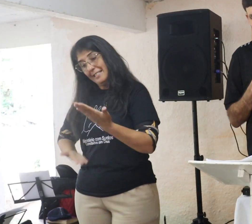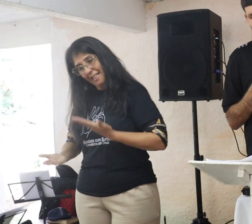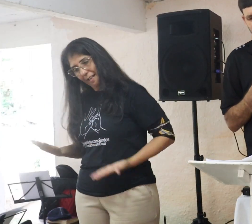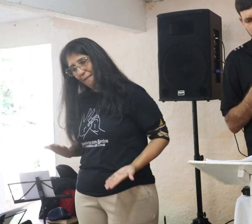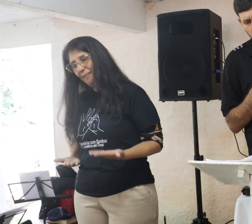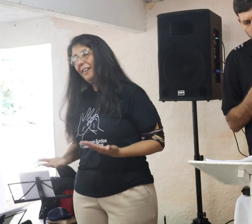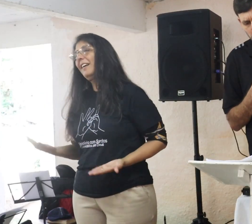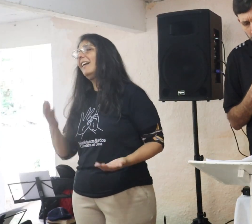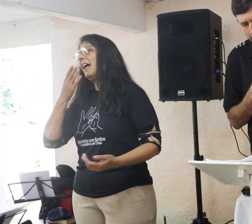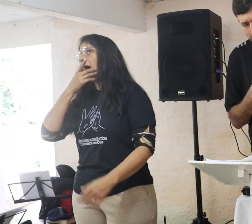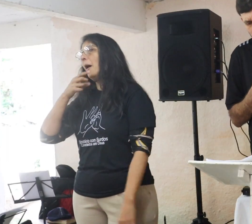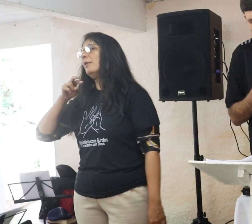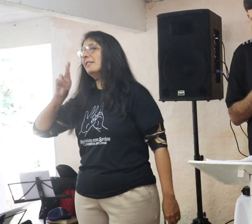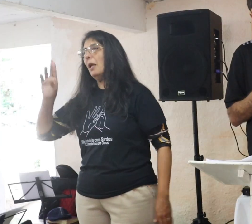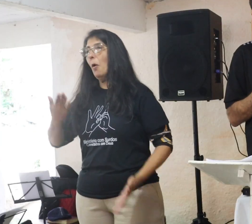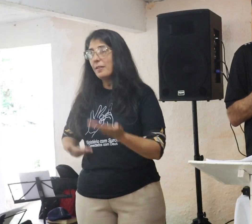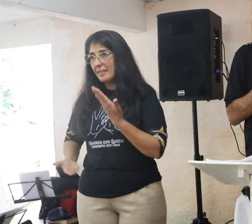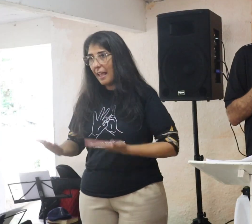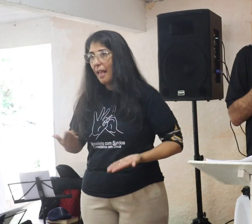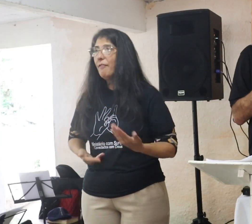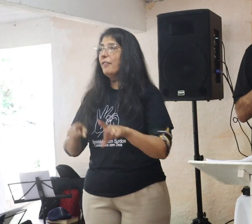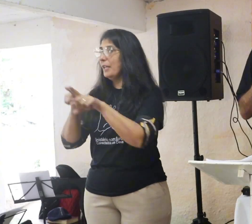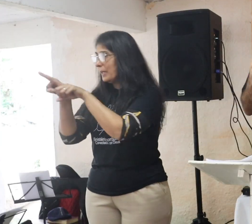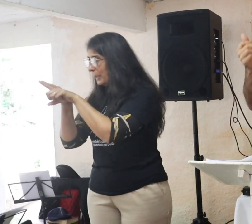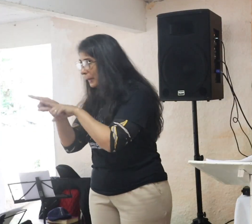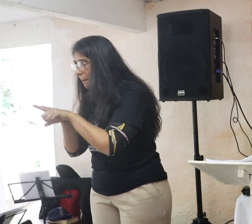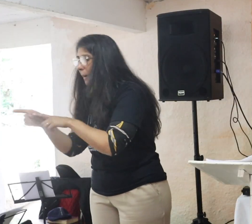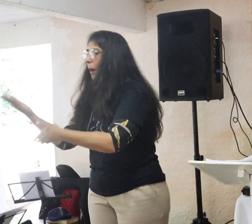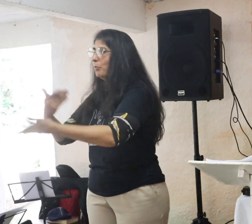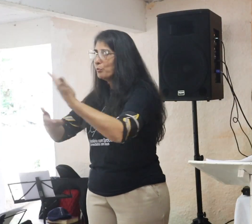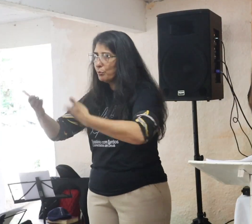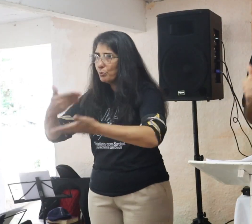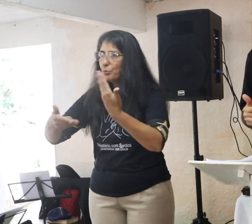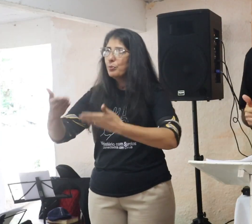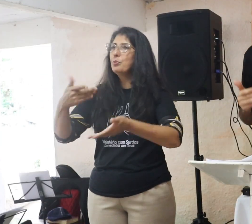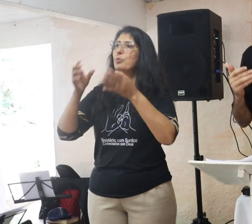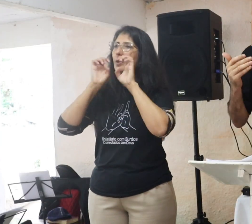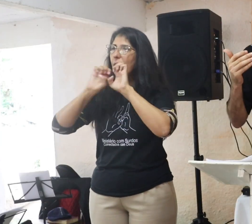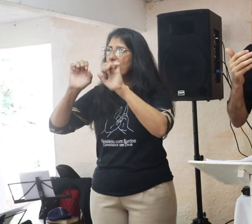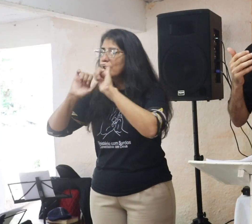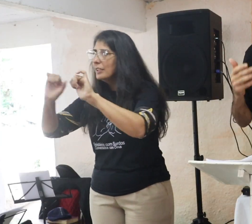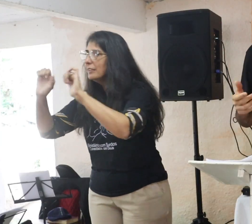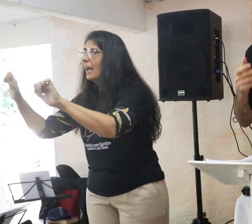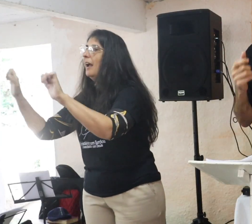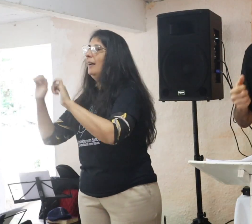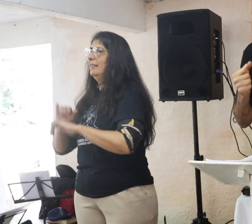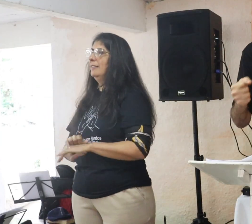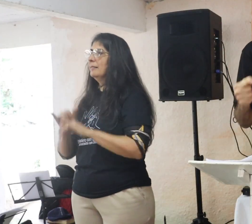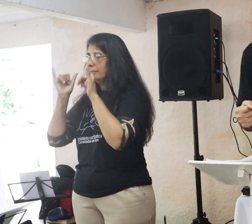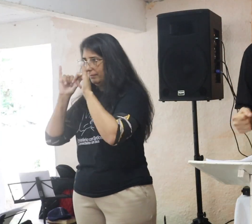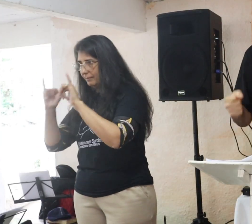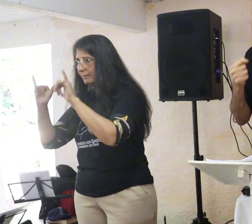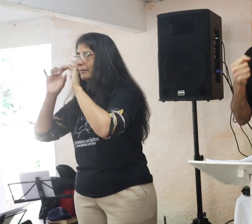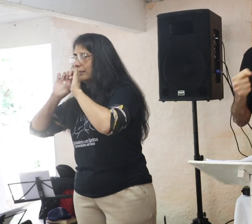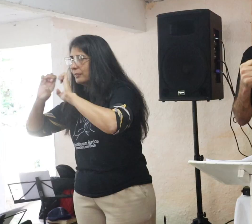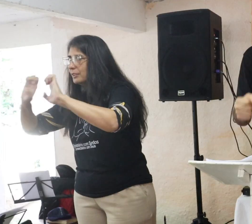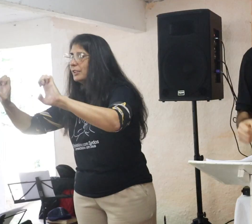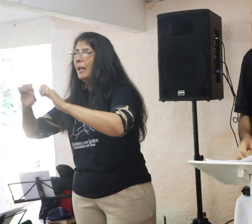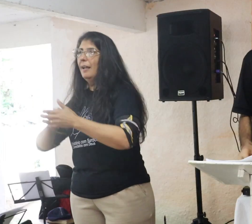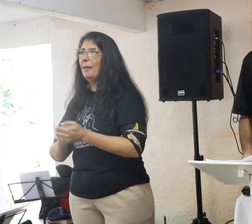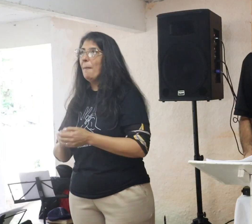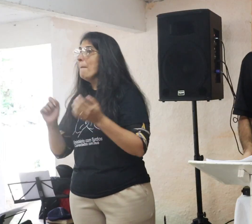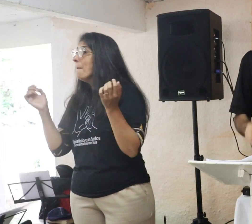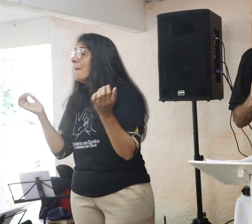Senhor, servindo aos nossos irmãos, levando aquela mensagem que ouvimos, aquela mensagem extraordinária que temos, a mensagem